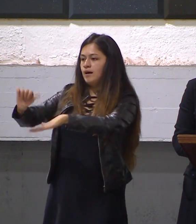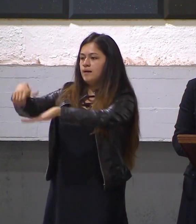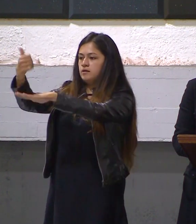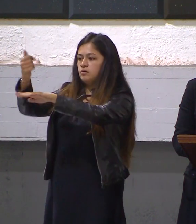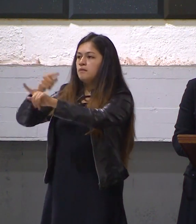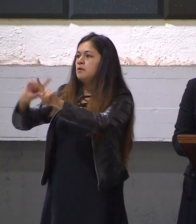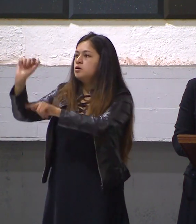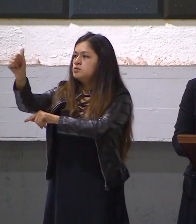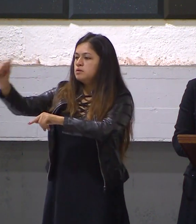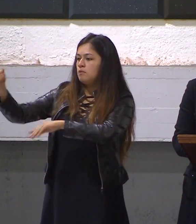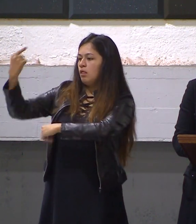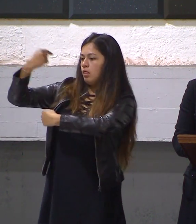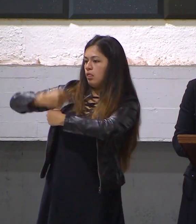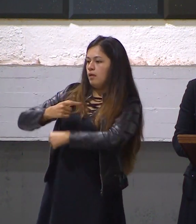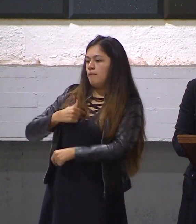vea